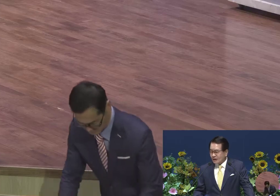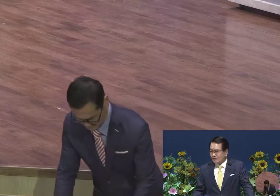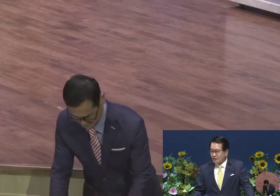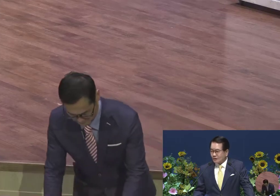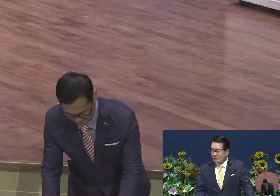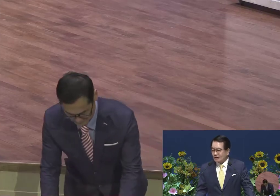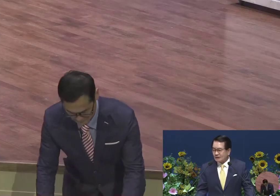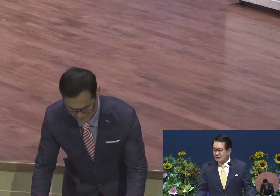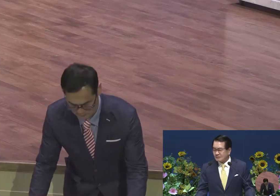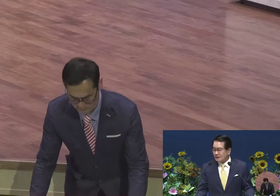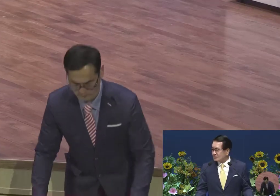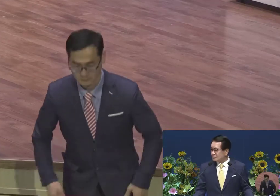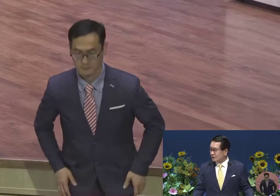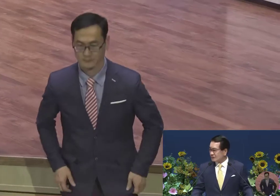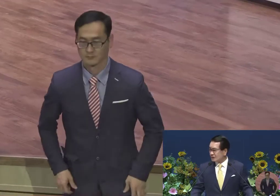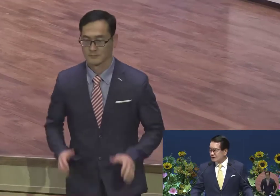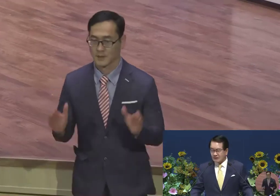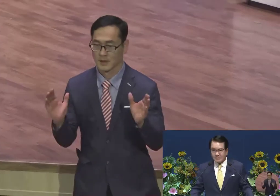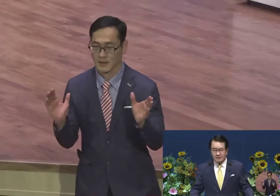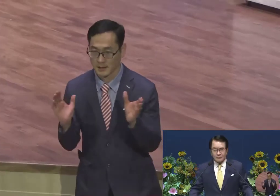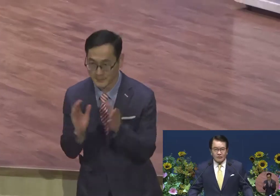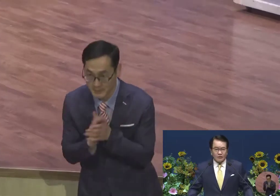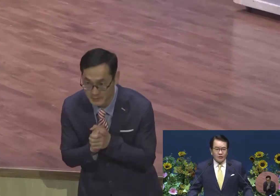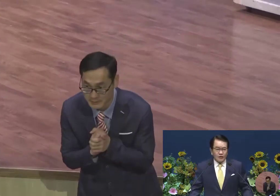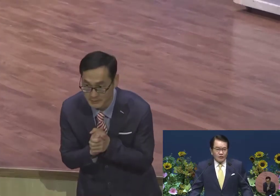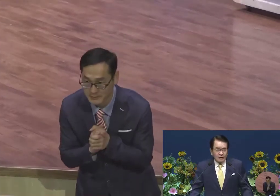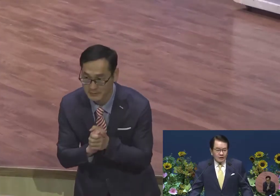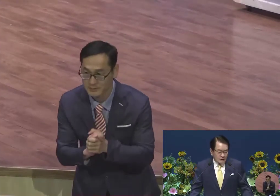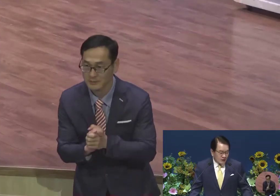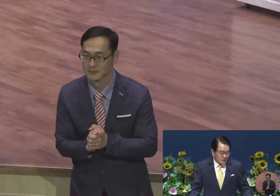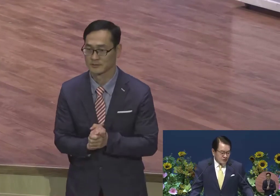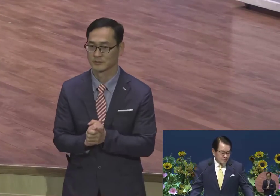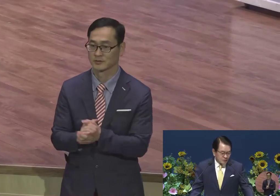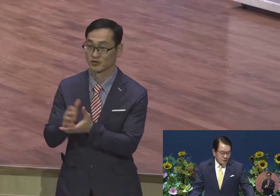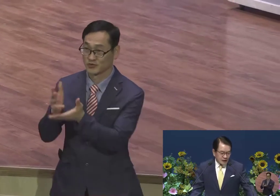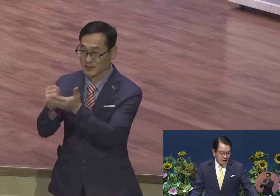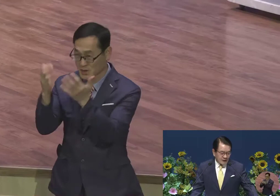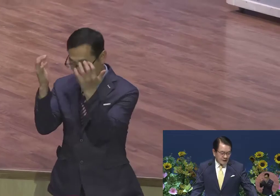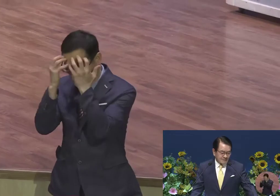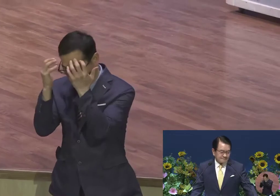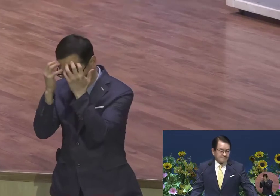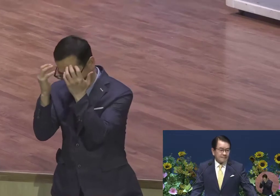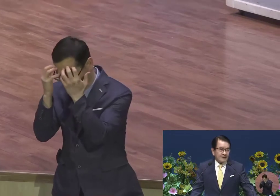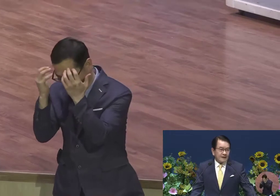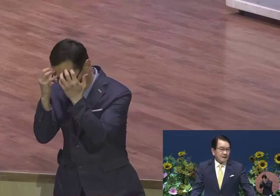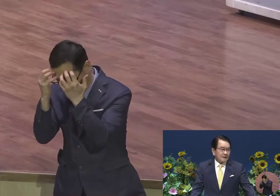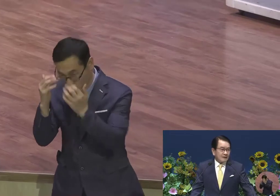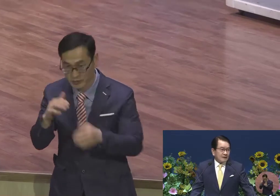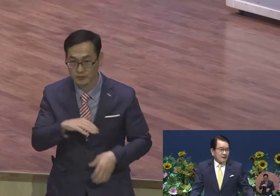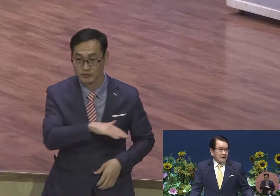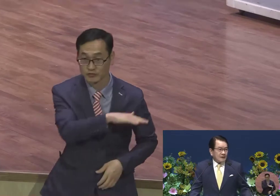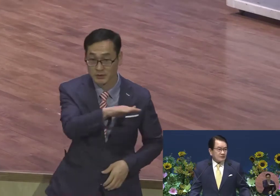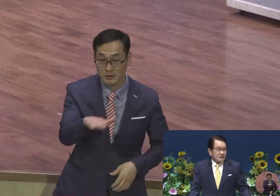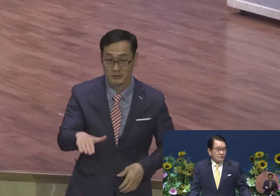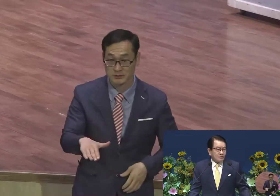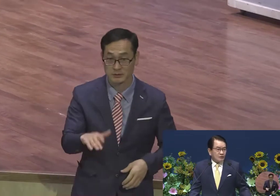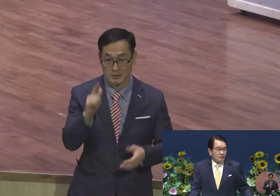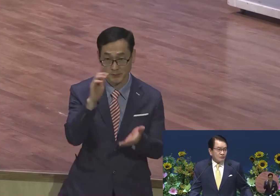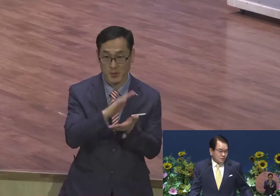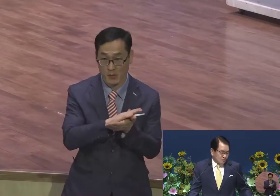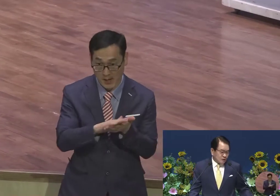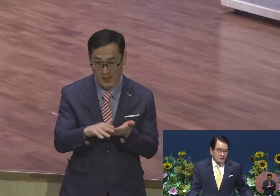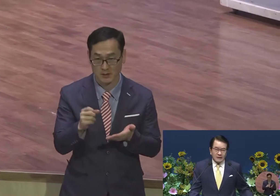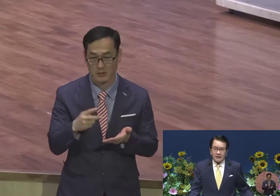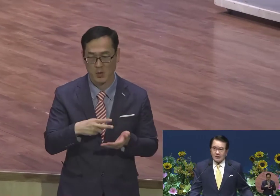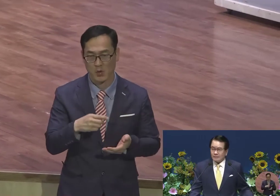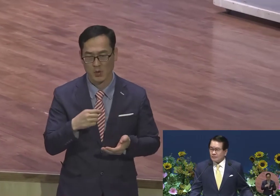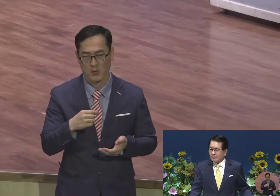고통당함으로, 그가 채찍받음으로, 그가 징계받음으로 우리가 남을 이붓도다. 참으로